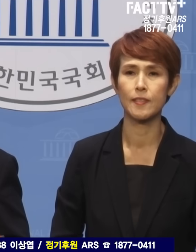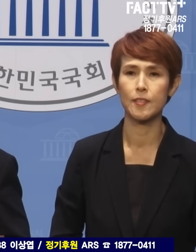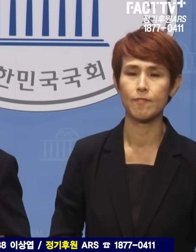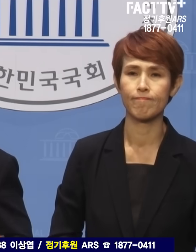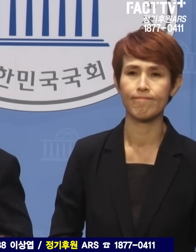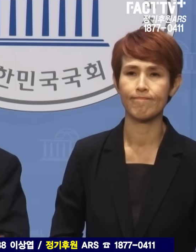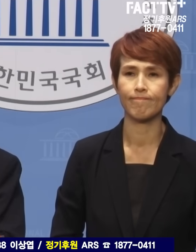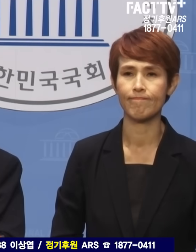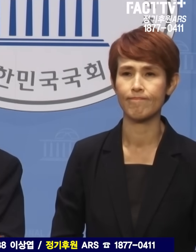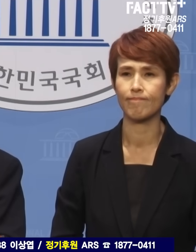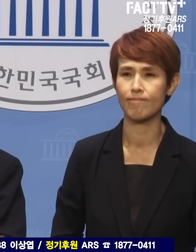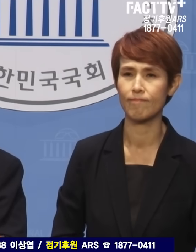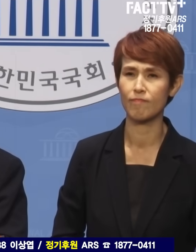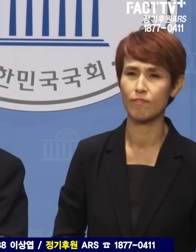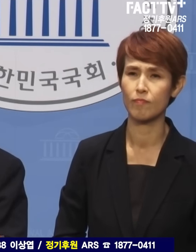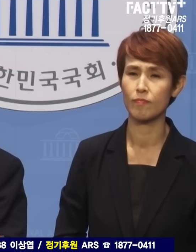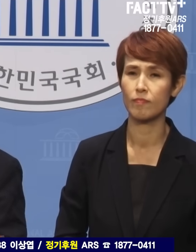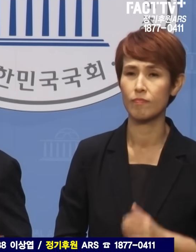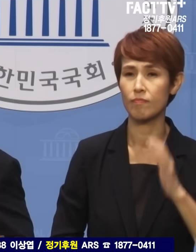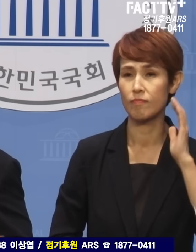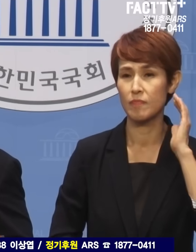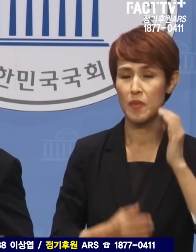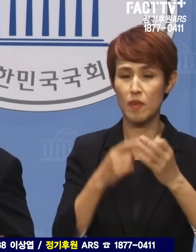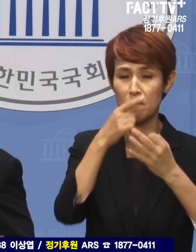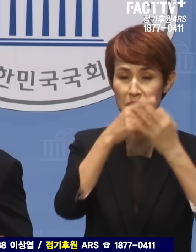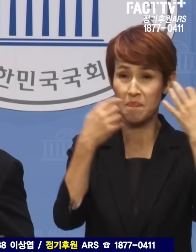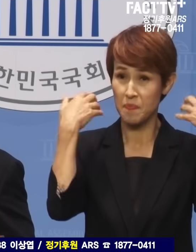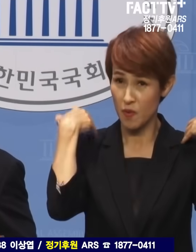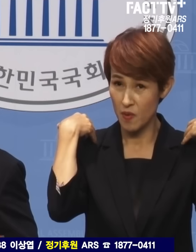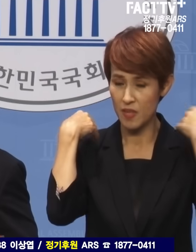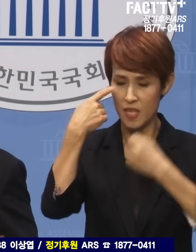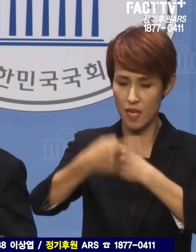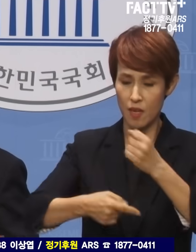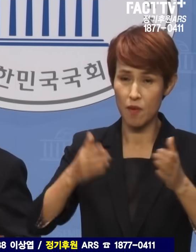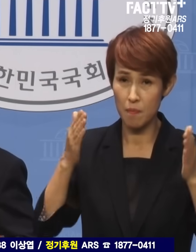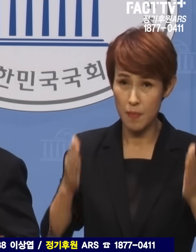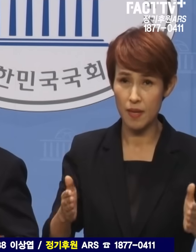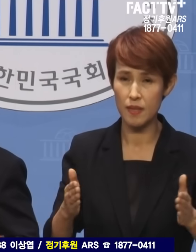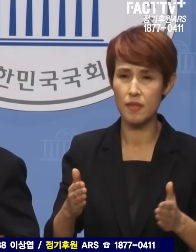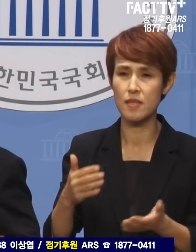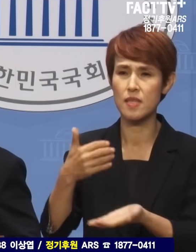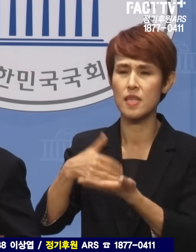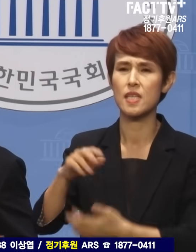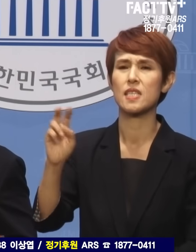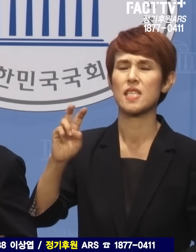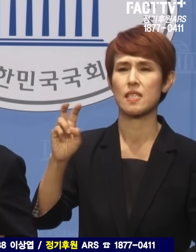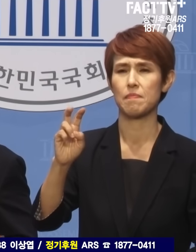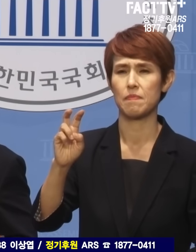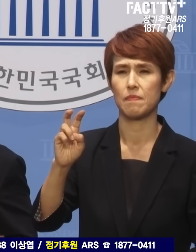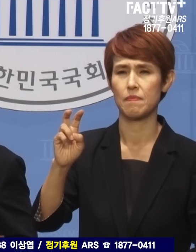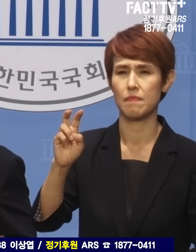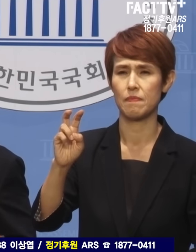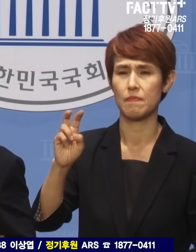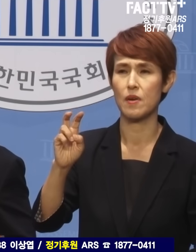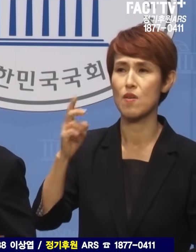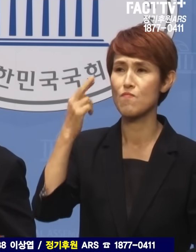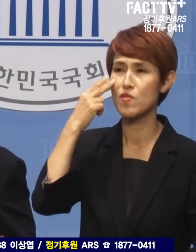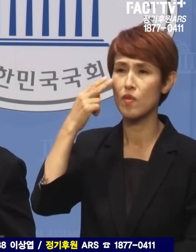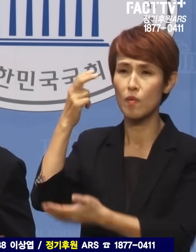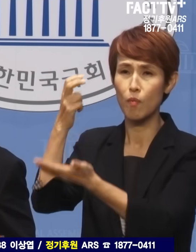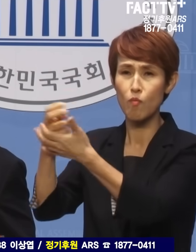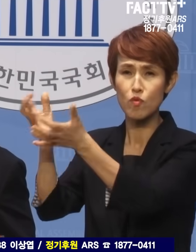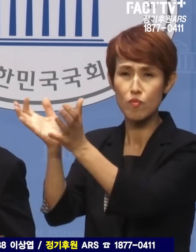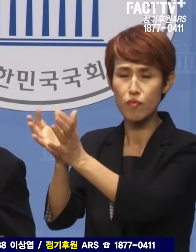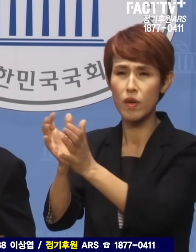한번 말씀드립니다이 정권은 1년 만에 20개 항에 미 법무부의